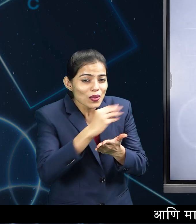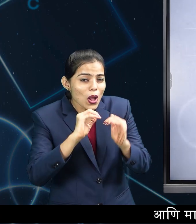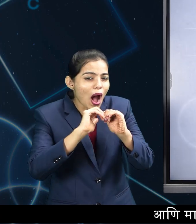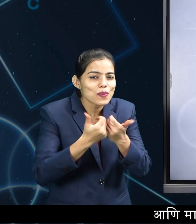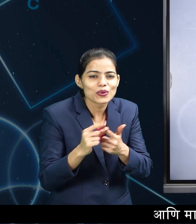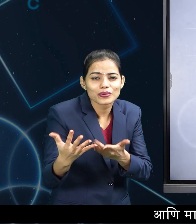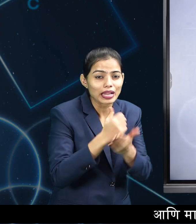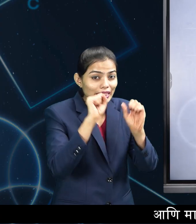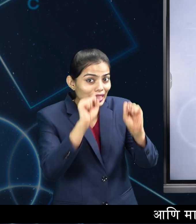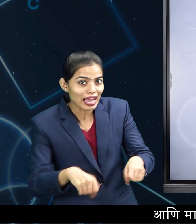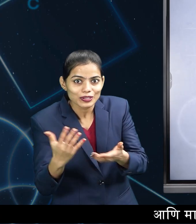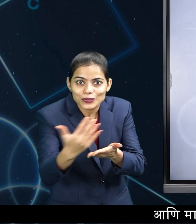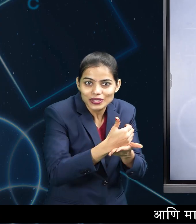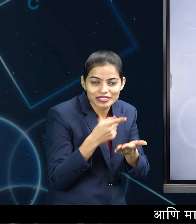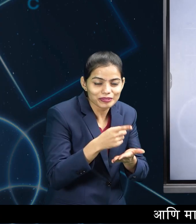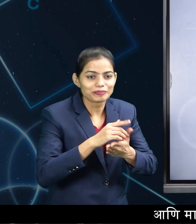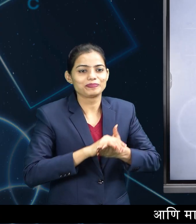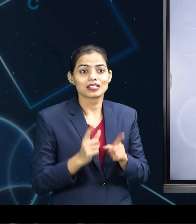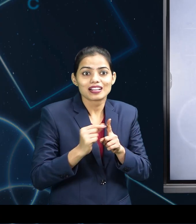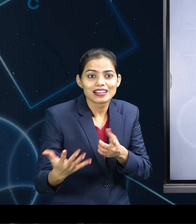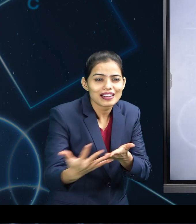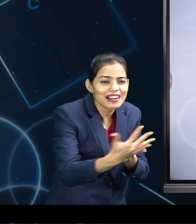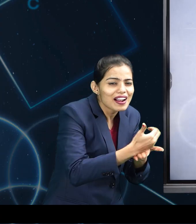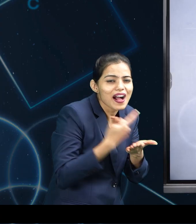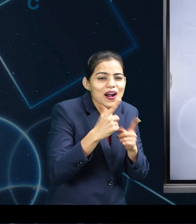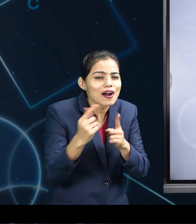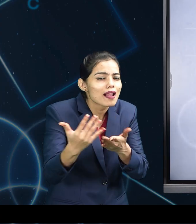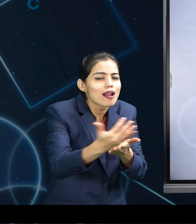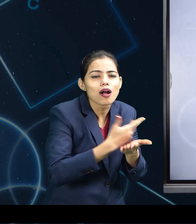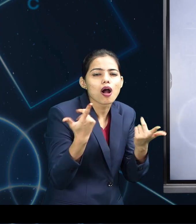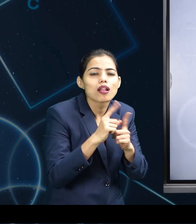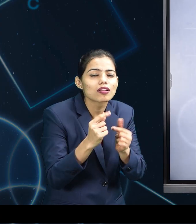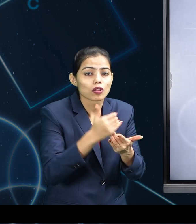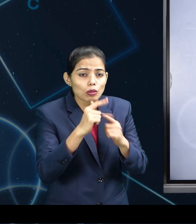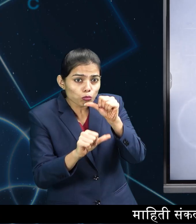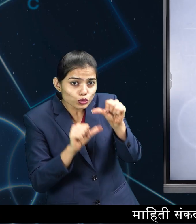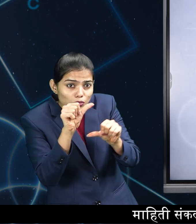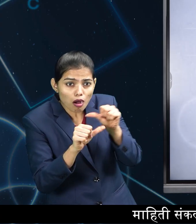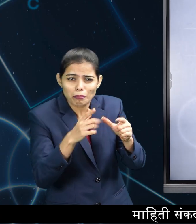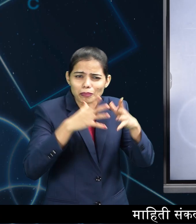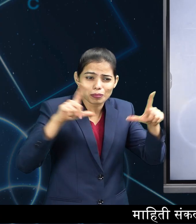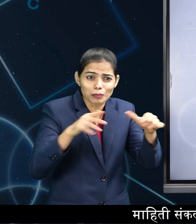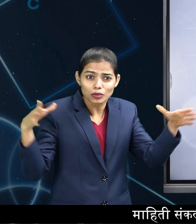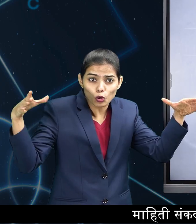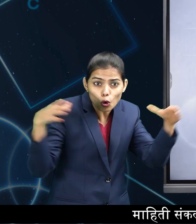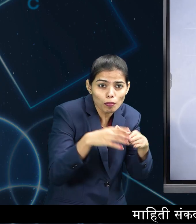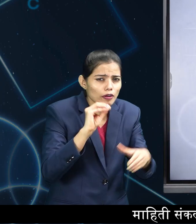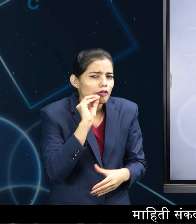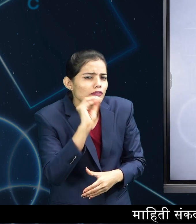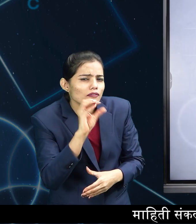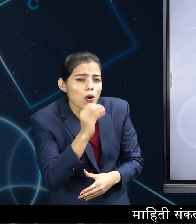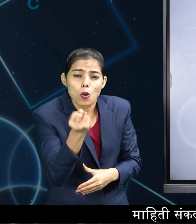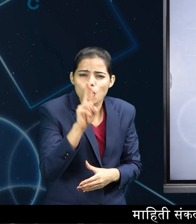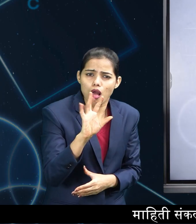संकलित करता येते हे पाहूया. माहिती संकलन. माहिती संकलन म्हणजे